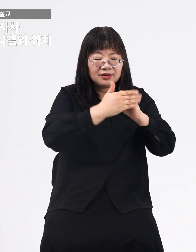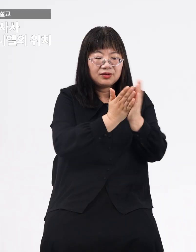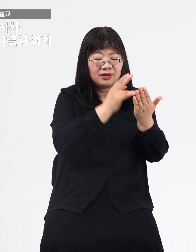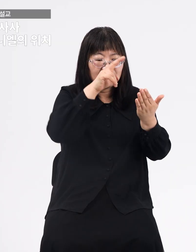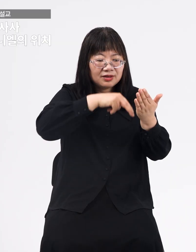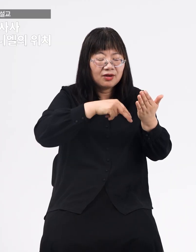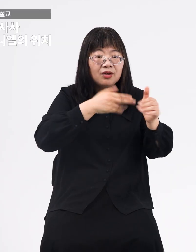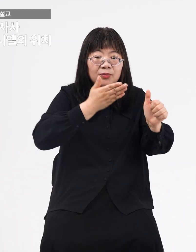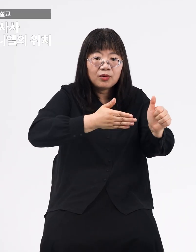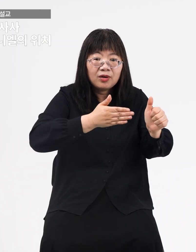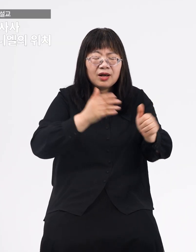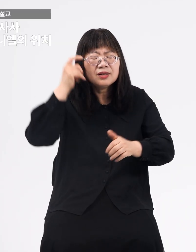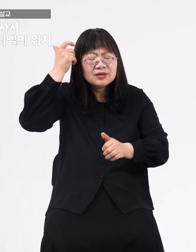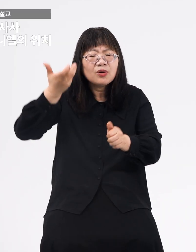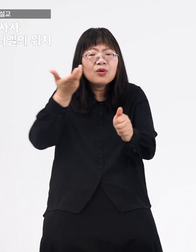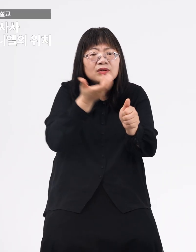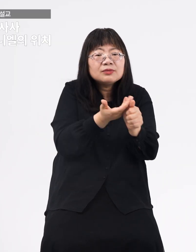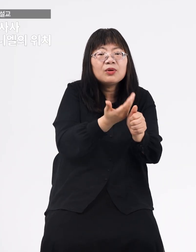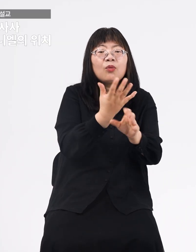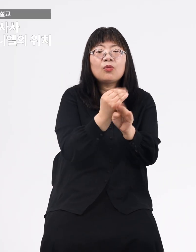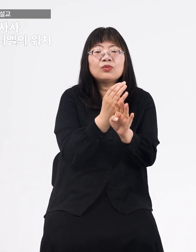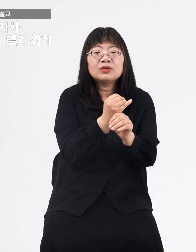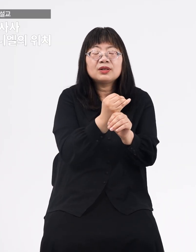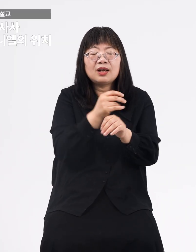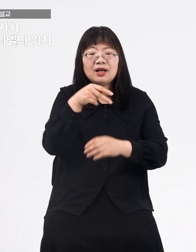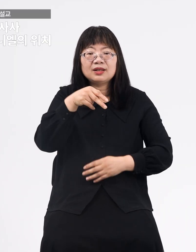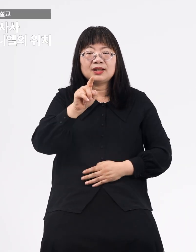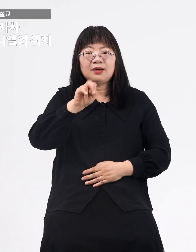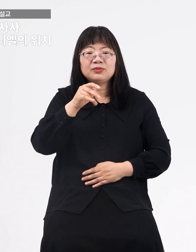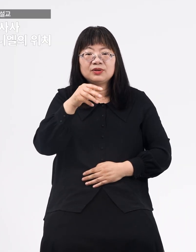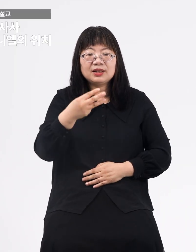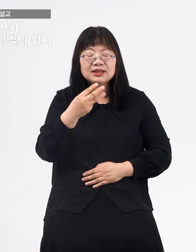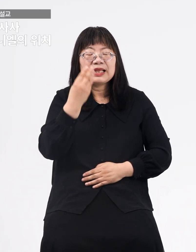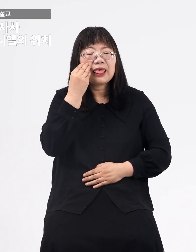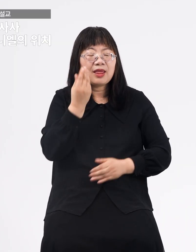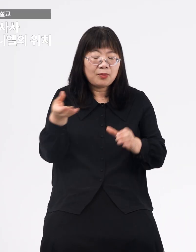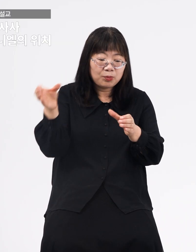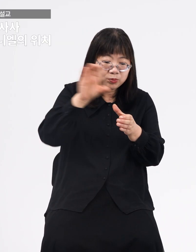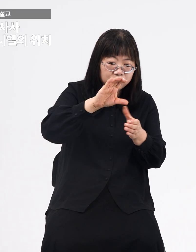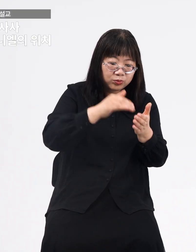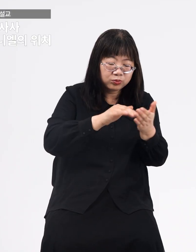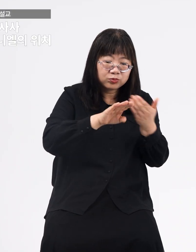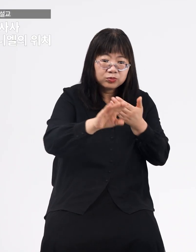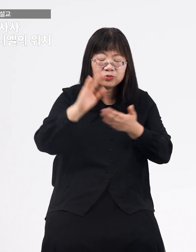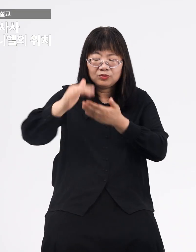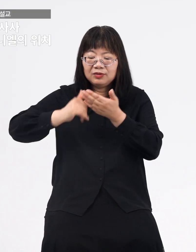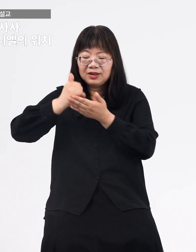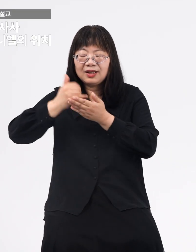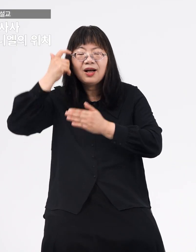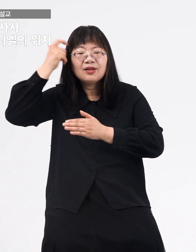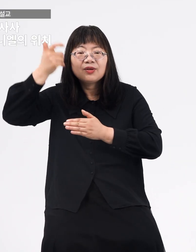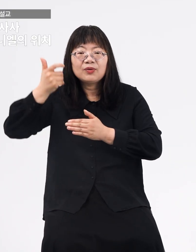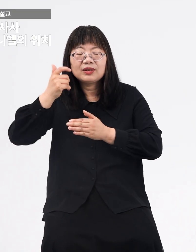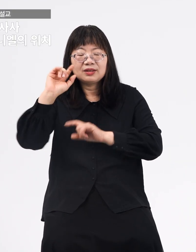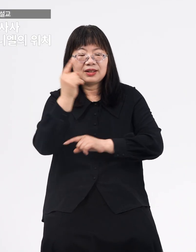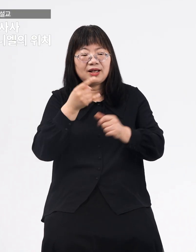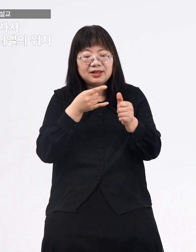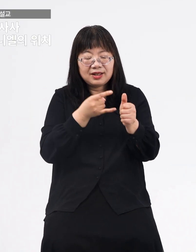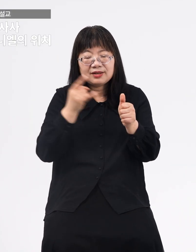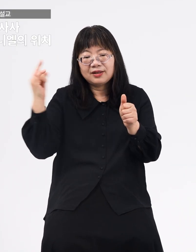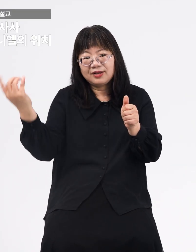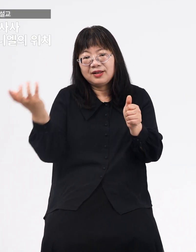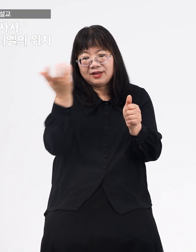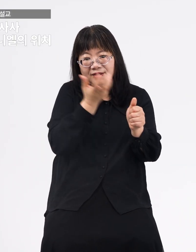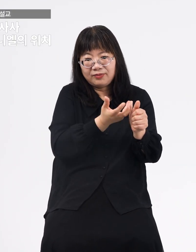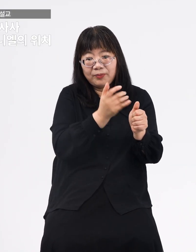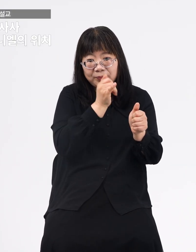영이 언제 임하나? 사무엘이 기름 붓고 나서 하나님의 영이 다윗에게 임하기